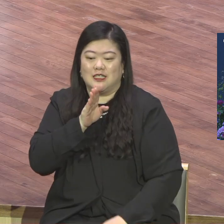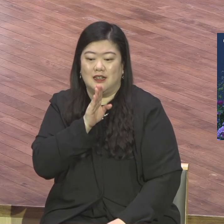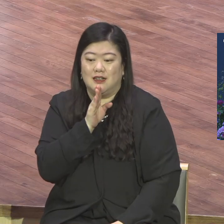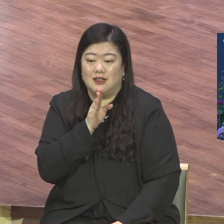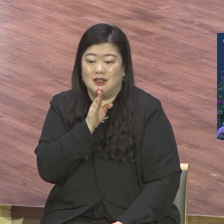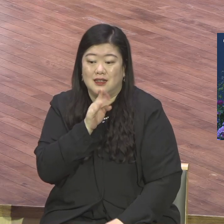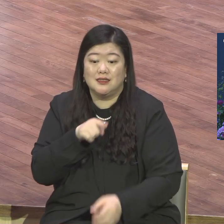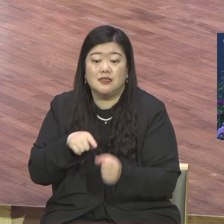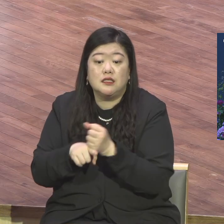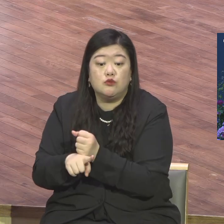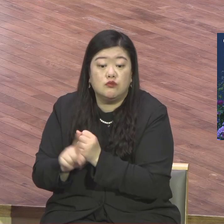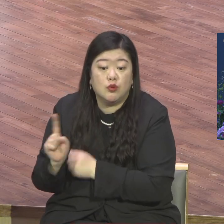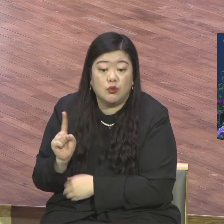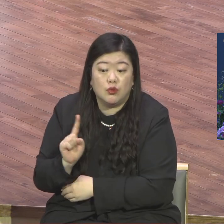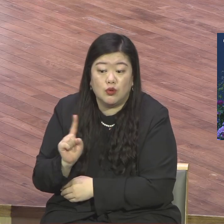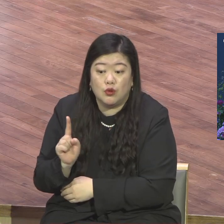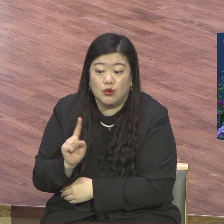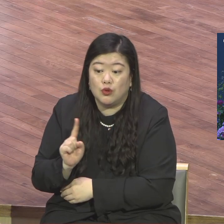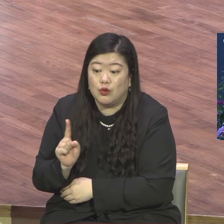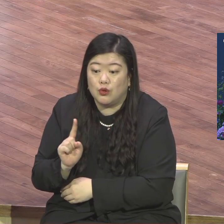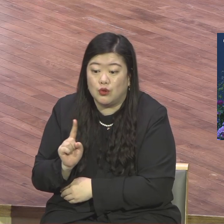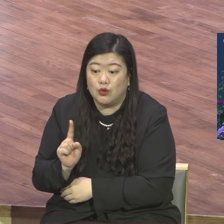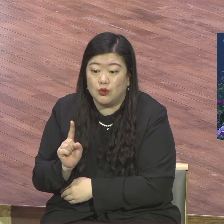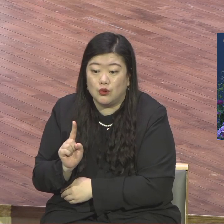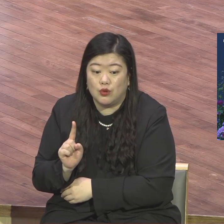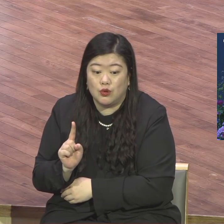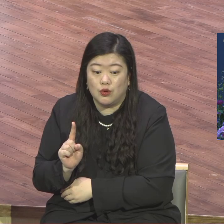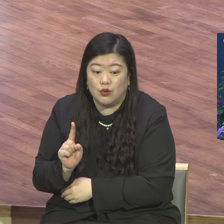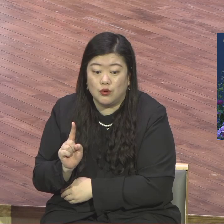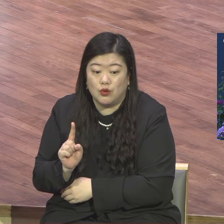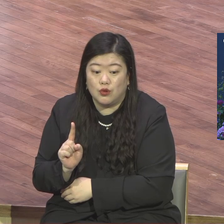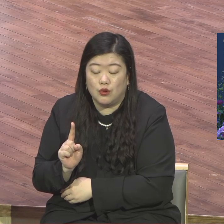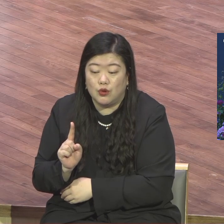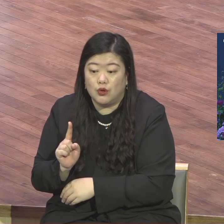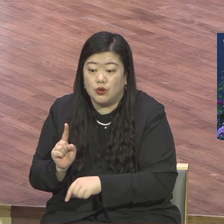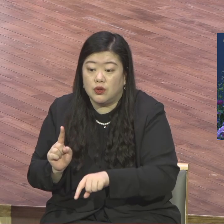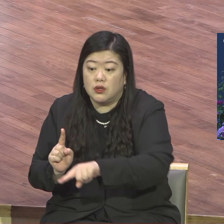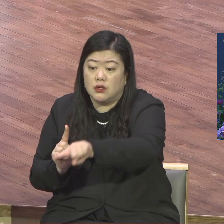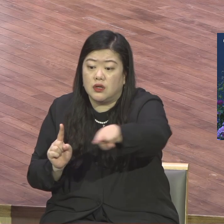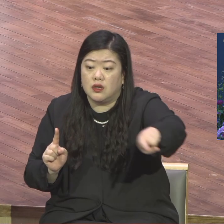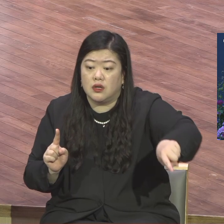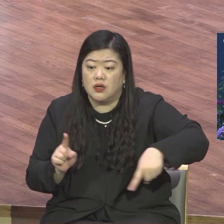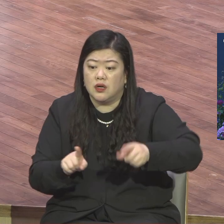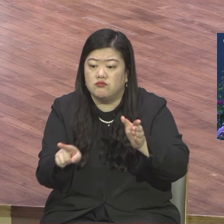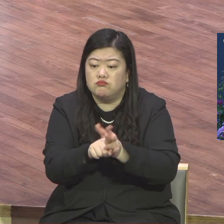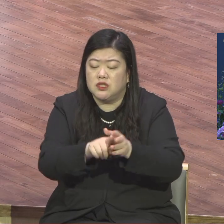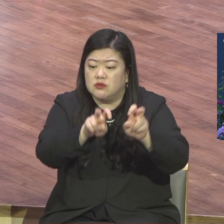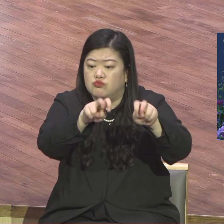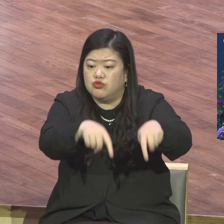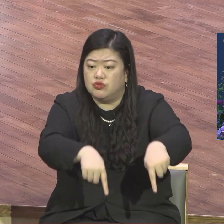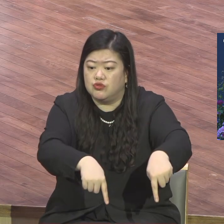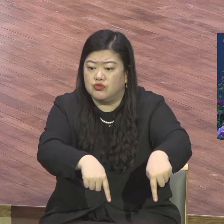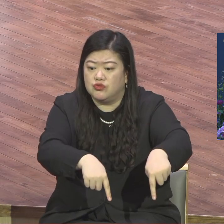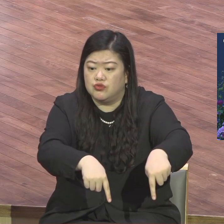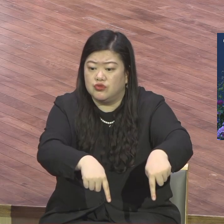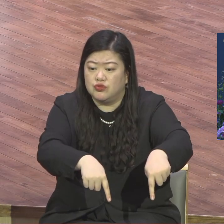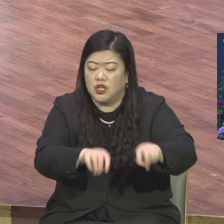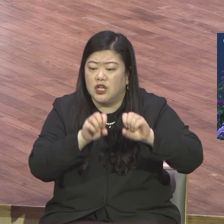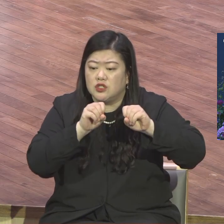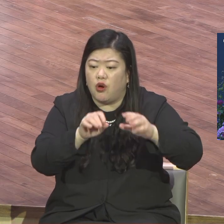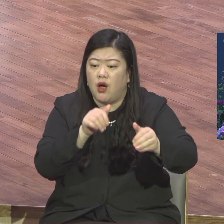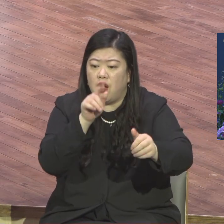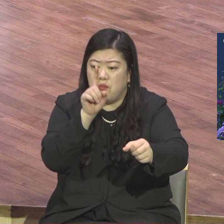나를 통해서 아직도 나처럼 복음의 맛을 보지 못한 저들에게 복음을